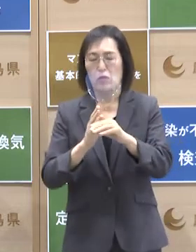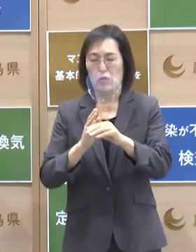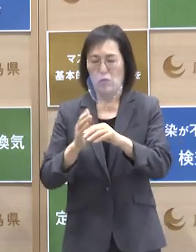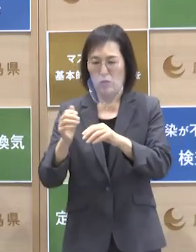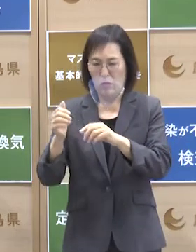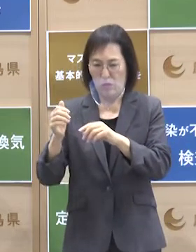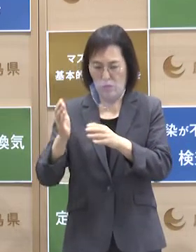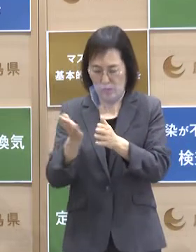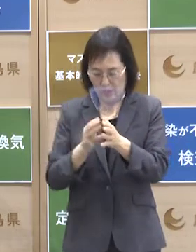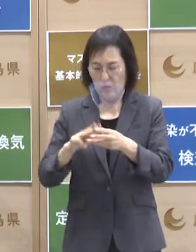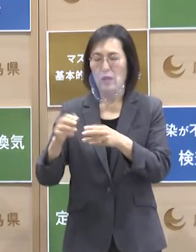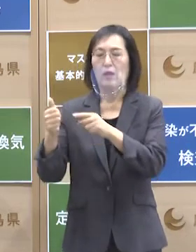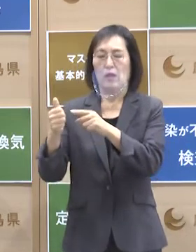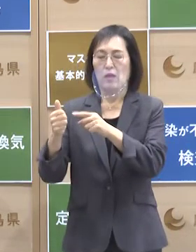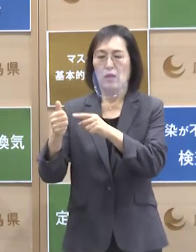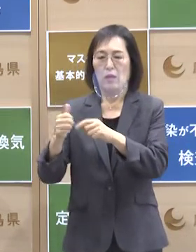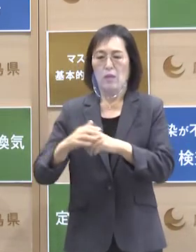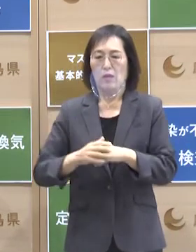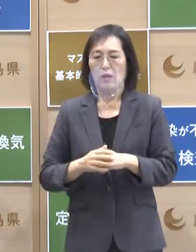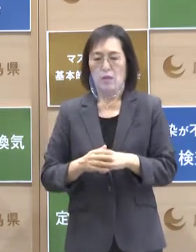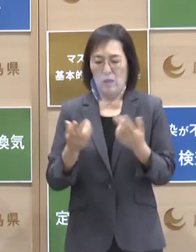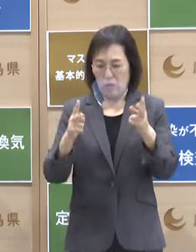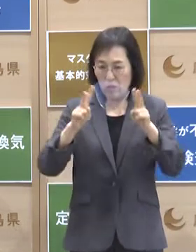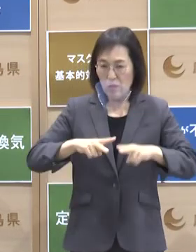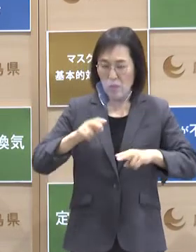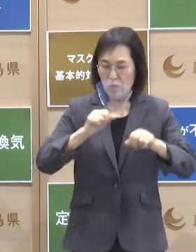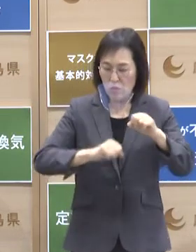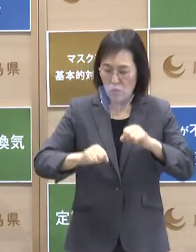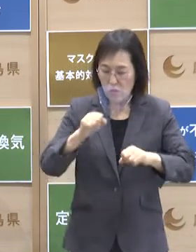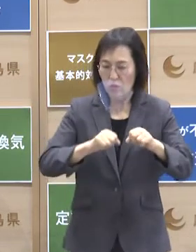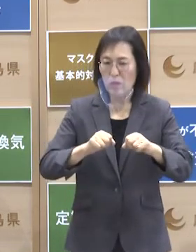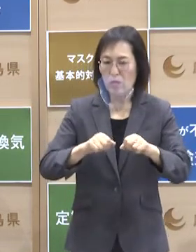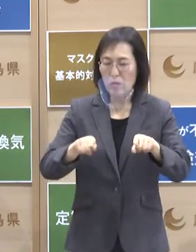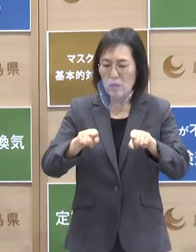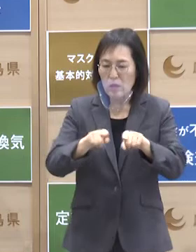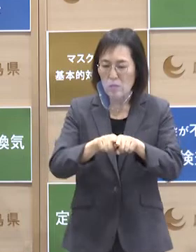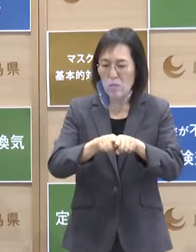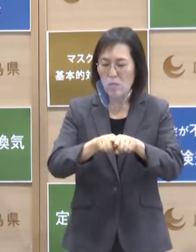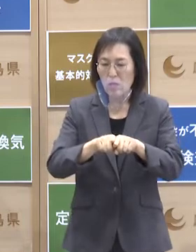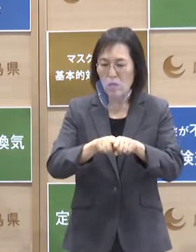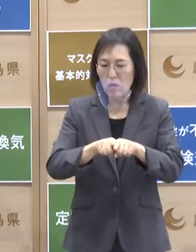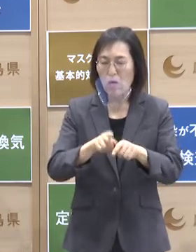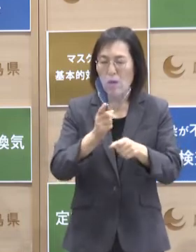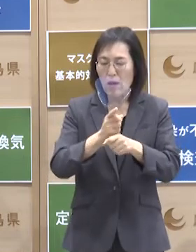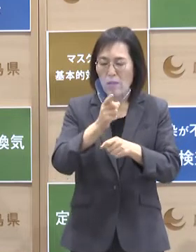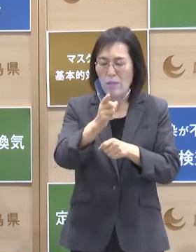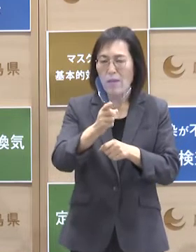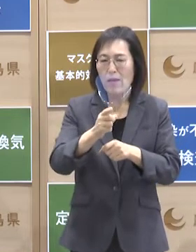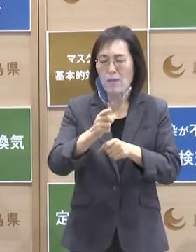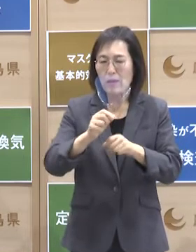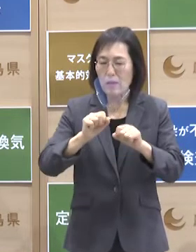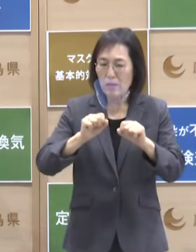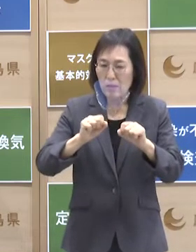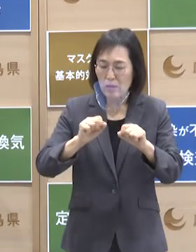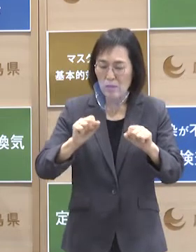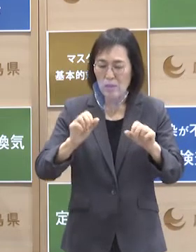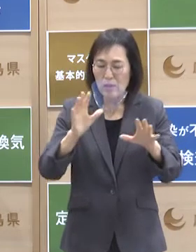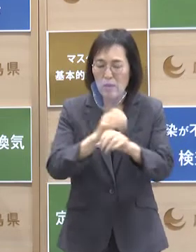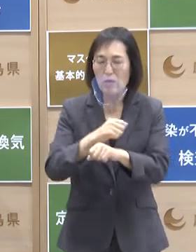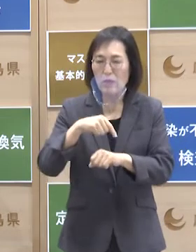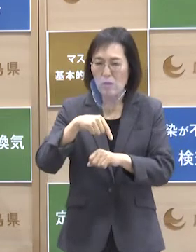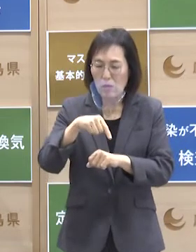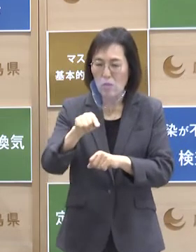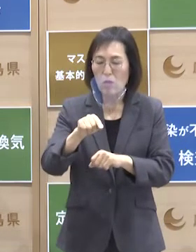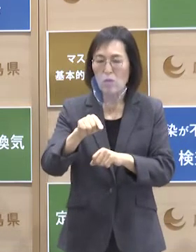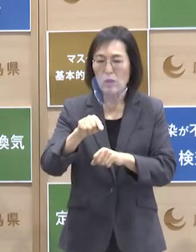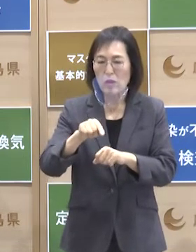これまでのところですね、本件の取り組みとも合わせて各界に向けたメッセージというのはこれまでより強く発